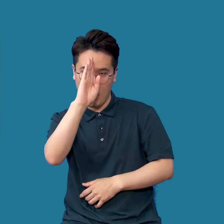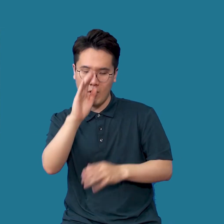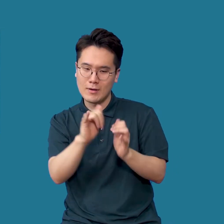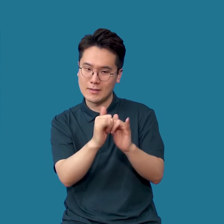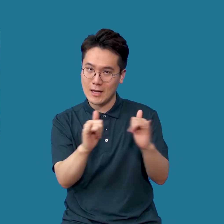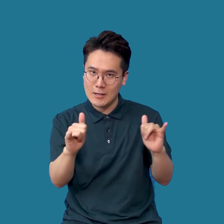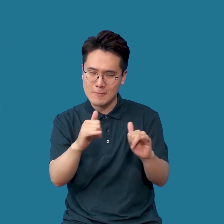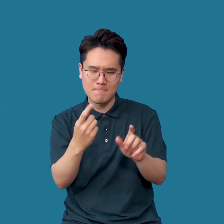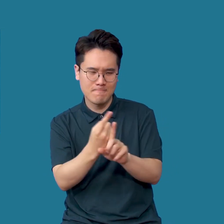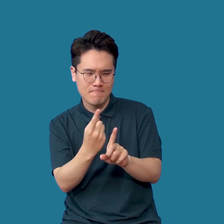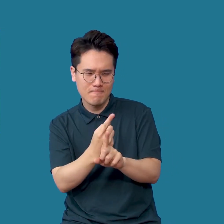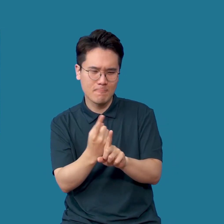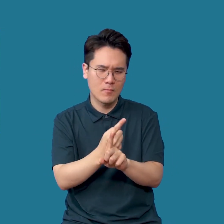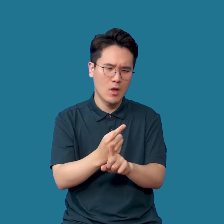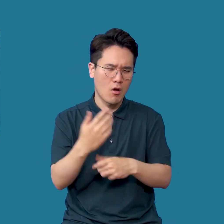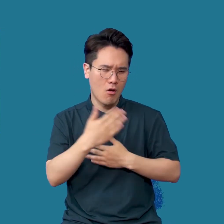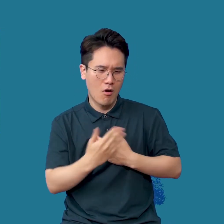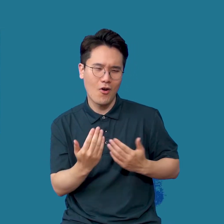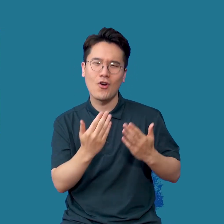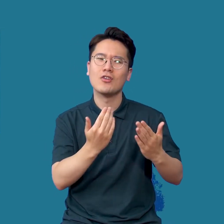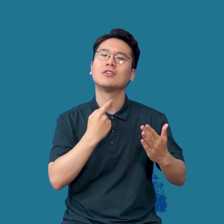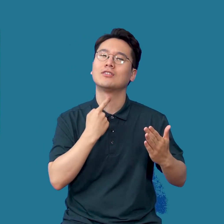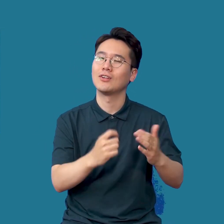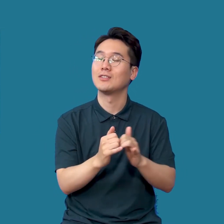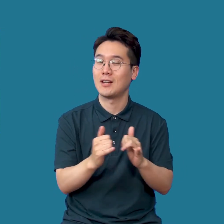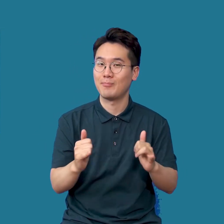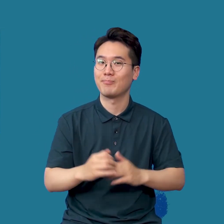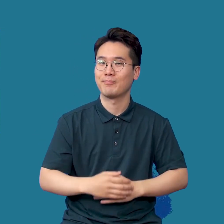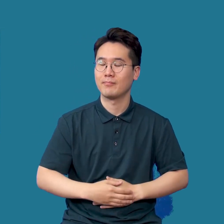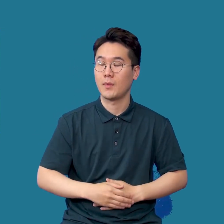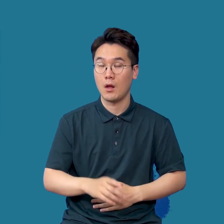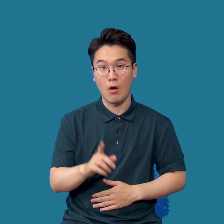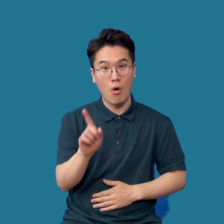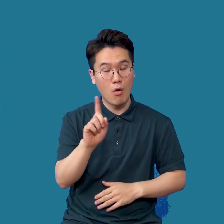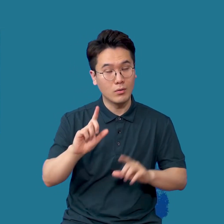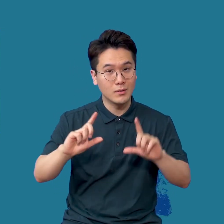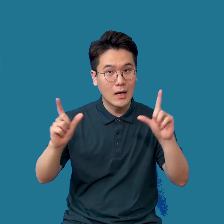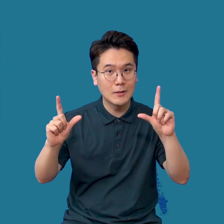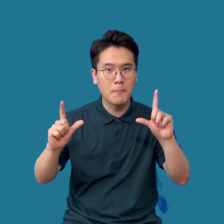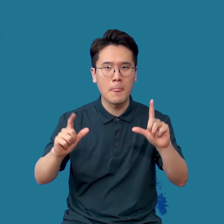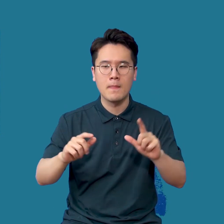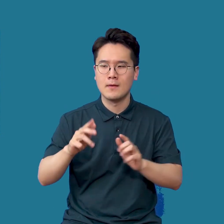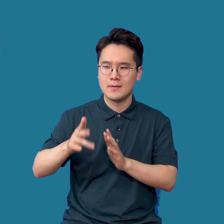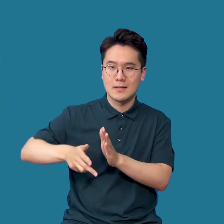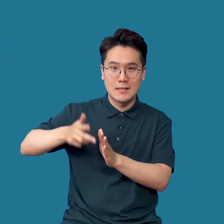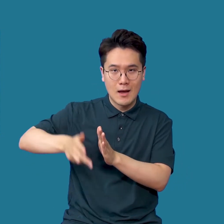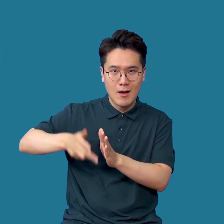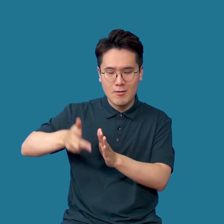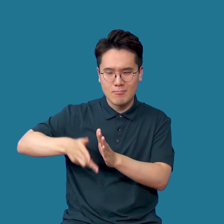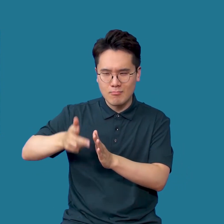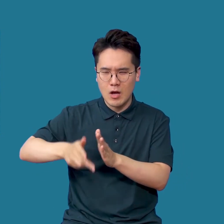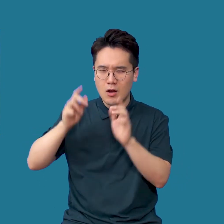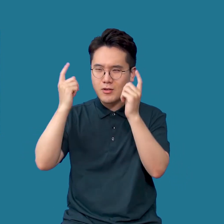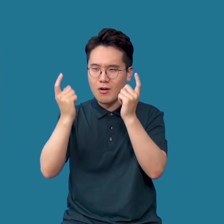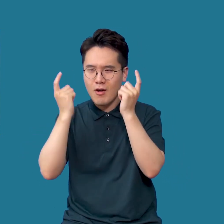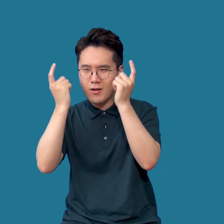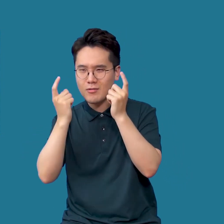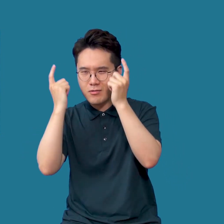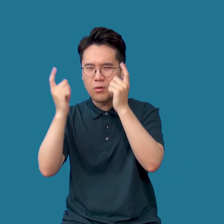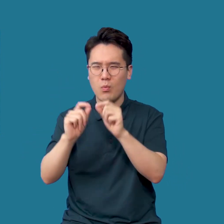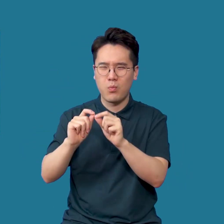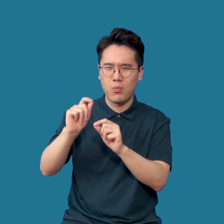선교사입니다. 한 번은 장시간 기차 여행을 하고 집에 돌아와서 침대에 누웠는데